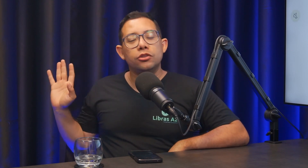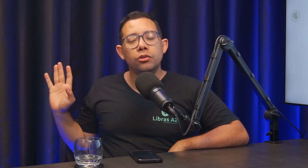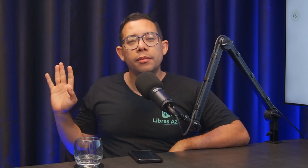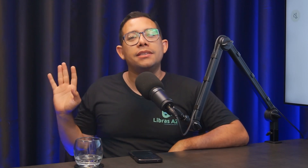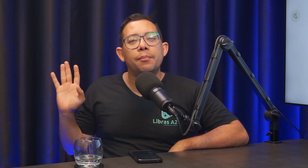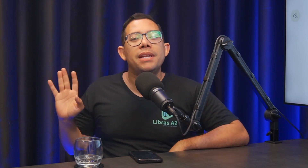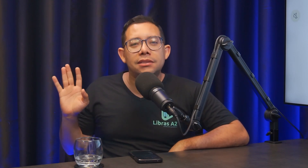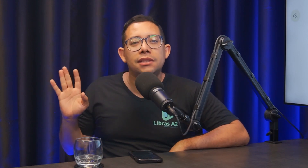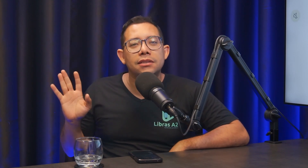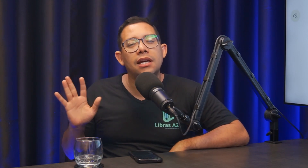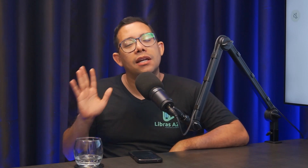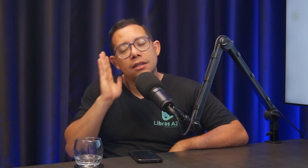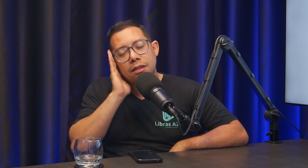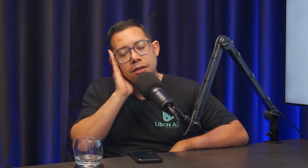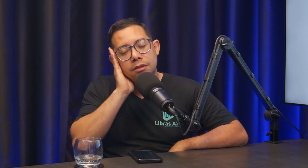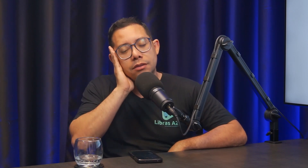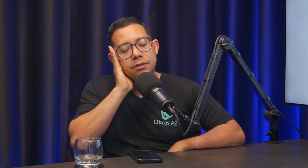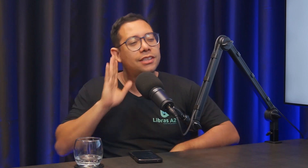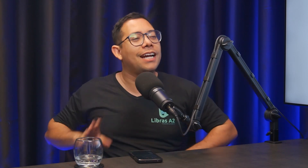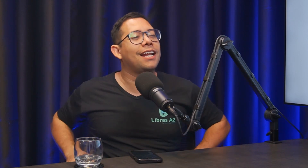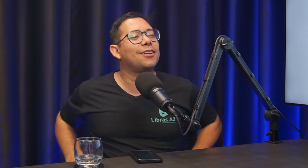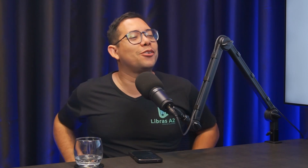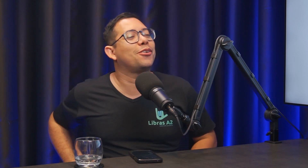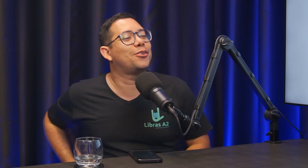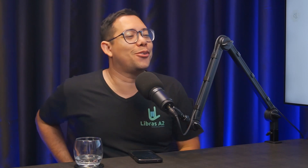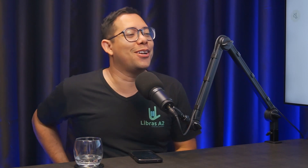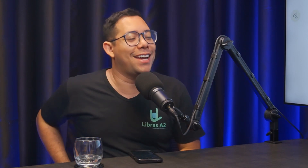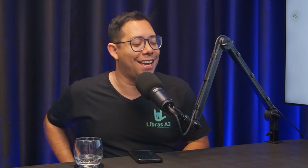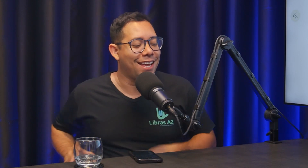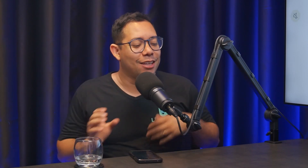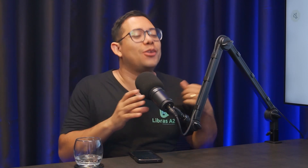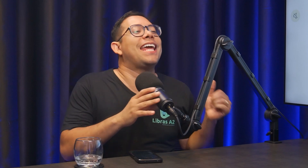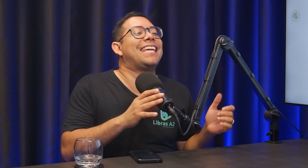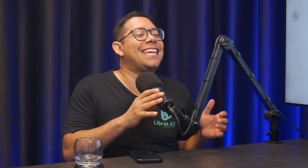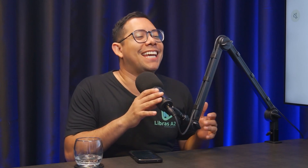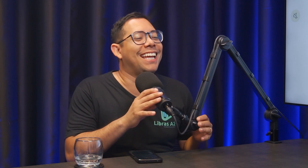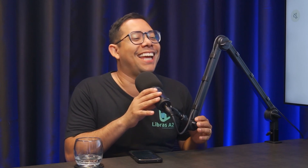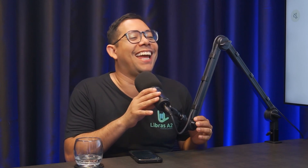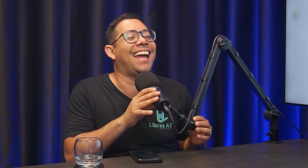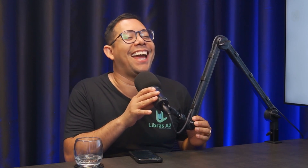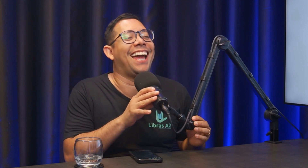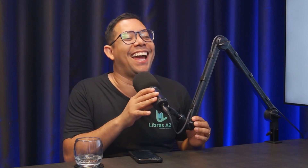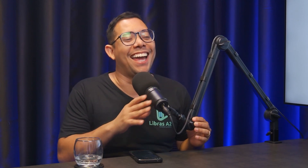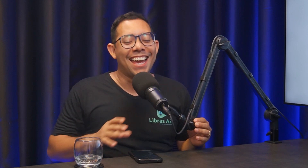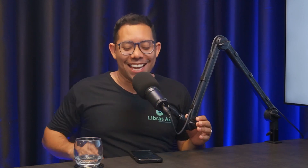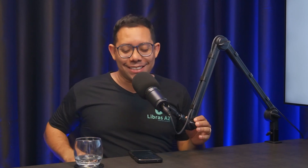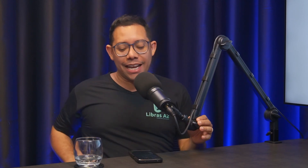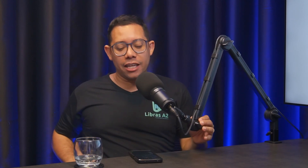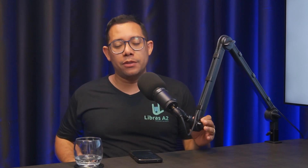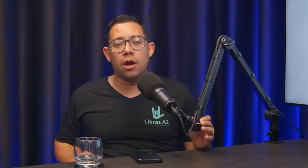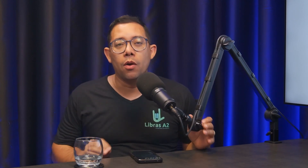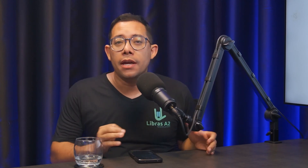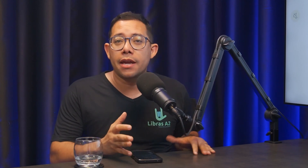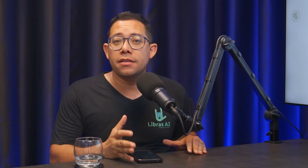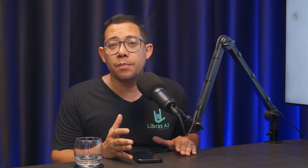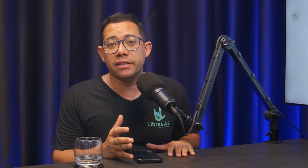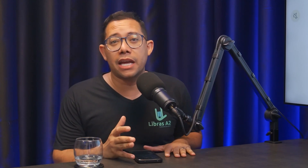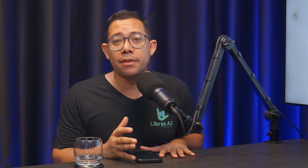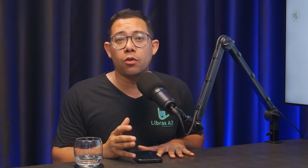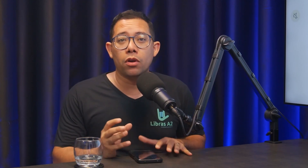dormir. Você precisa tirar aquela sonequinha. Excelente, pessoal. E aí vocês percebem que quando